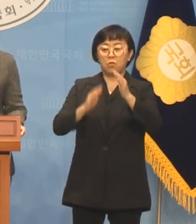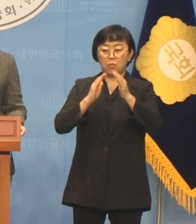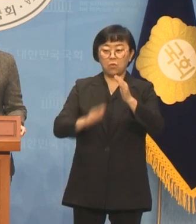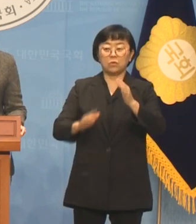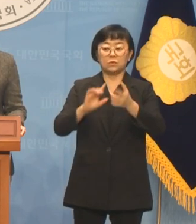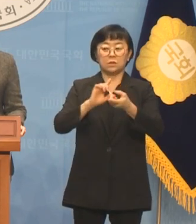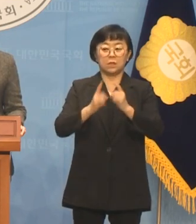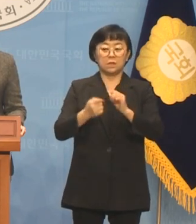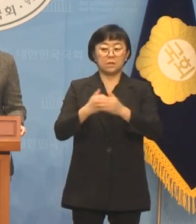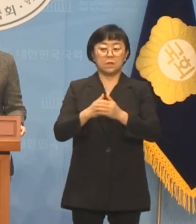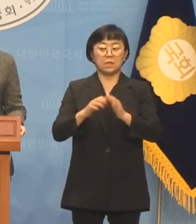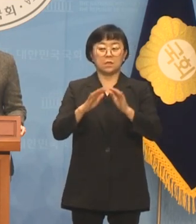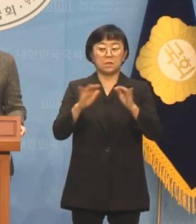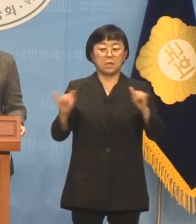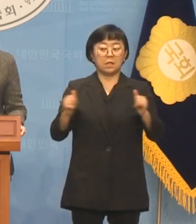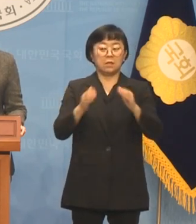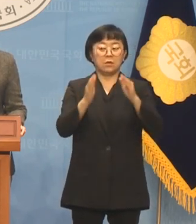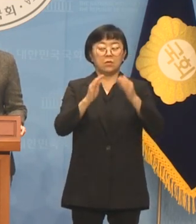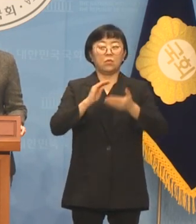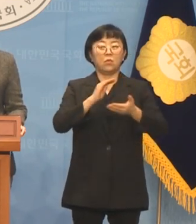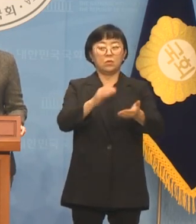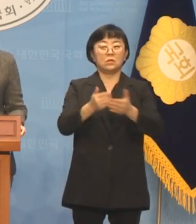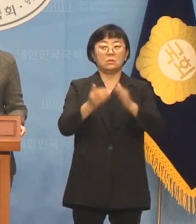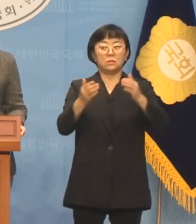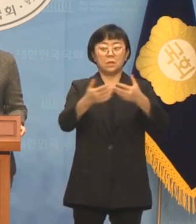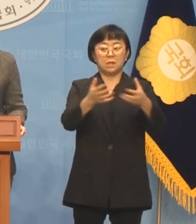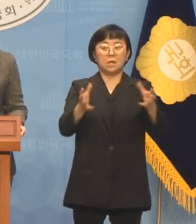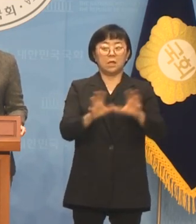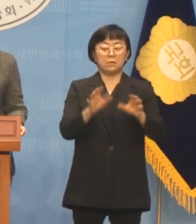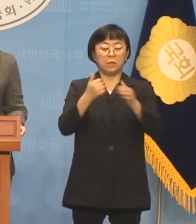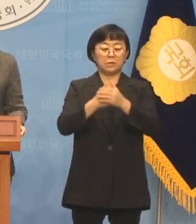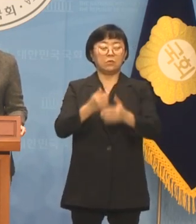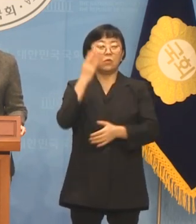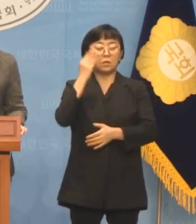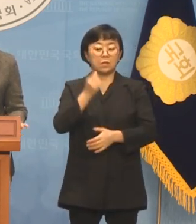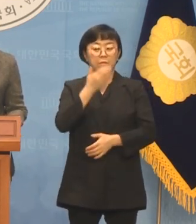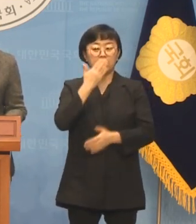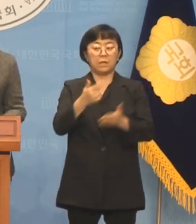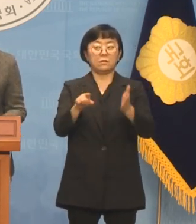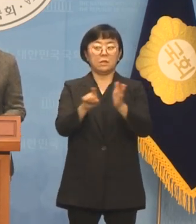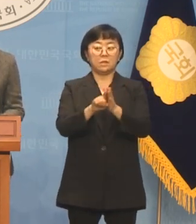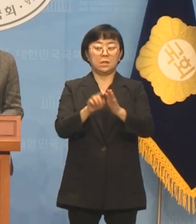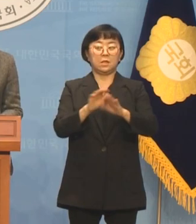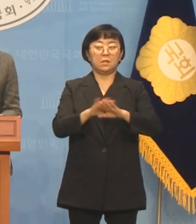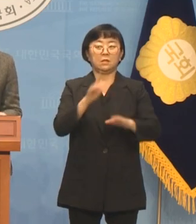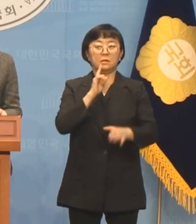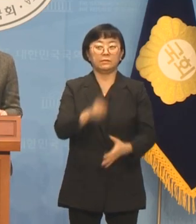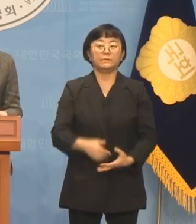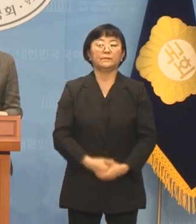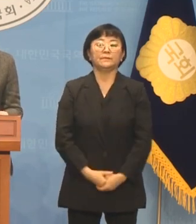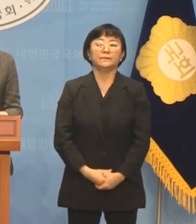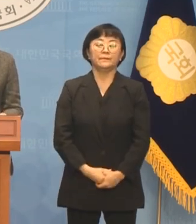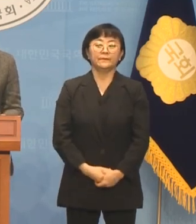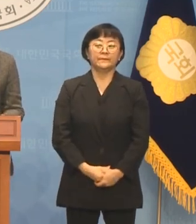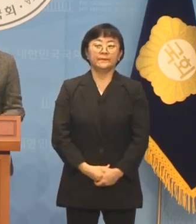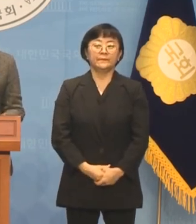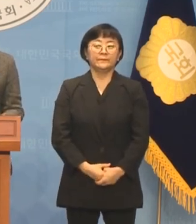인력 공급기관을 설립해 대체 인력 공급이 원활하게 될 수 있도록 하겠습니다.